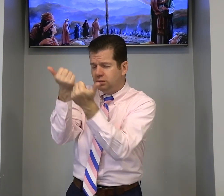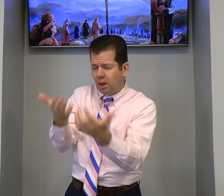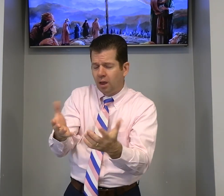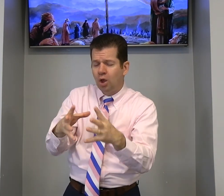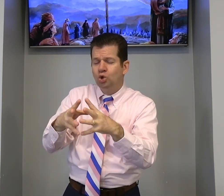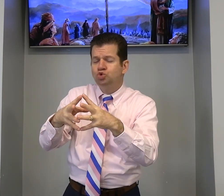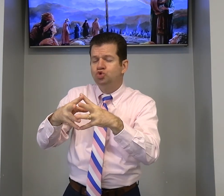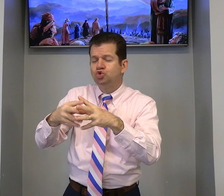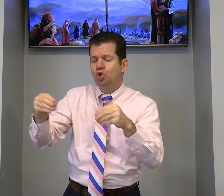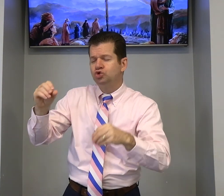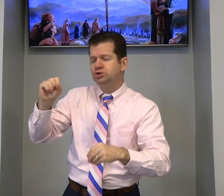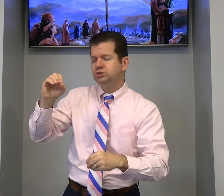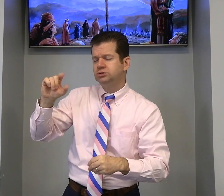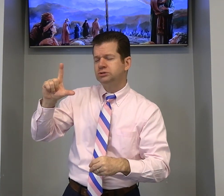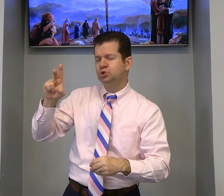Jesus deu a solução.